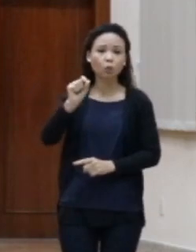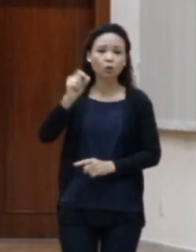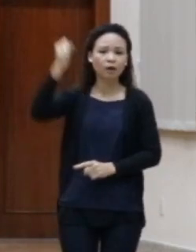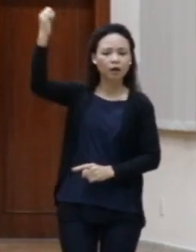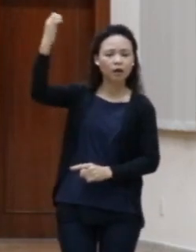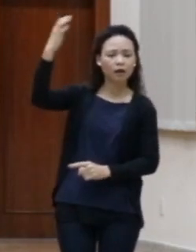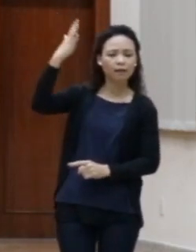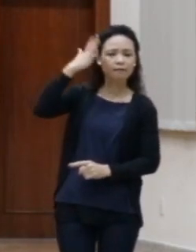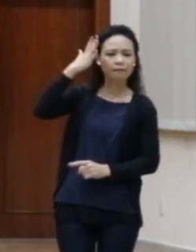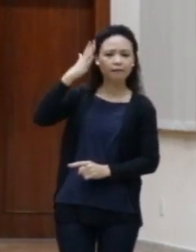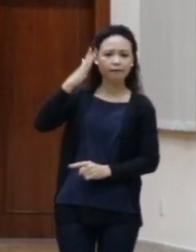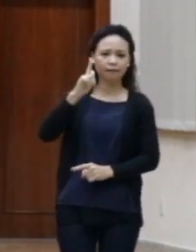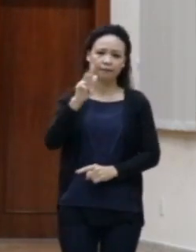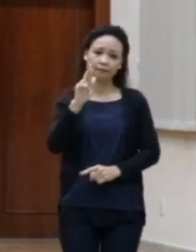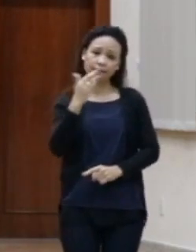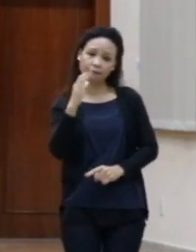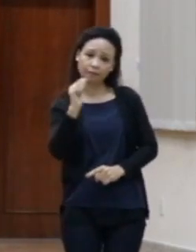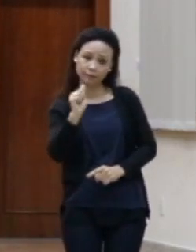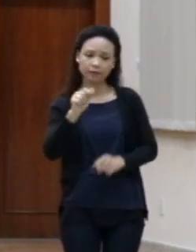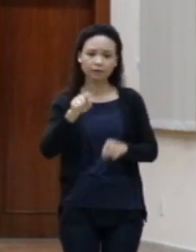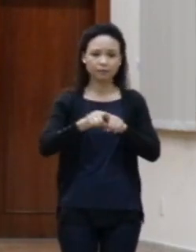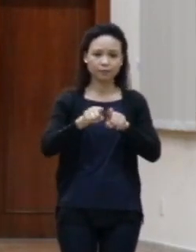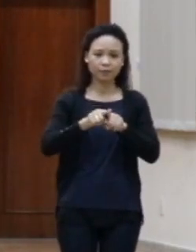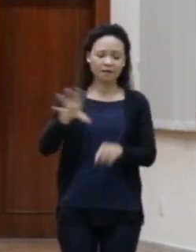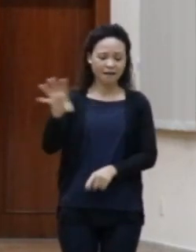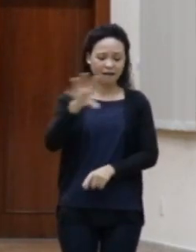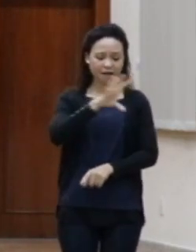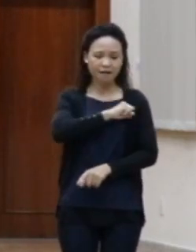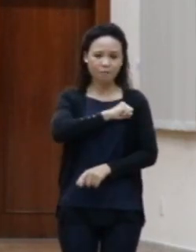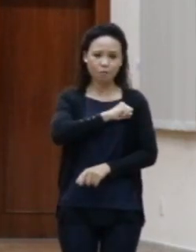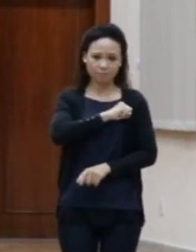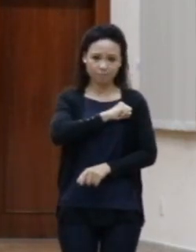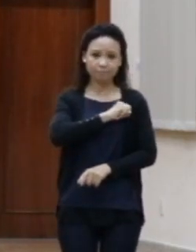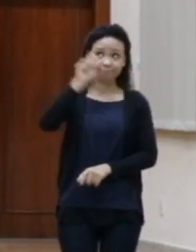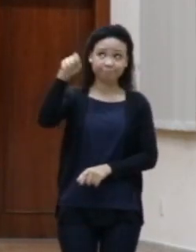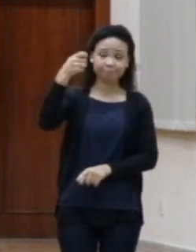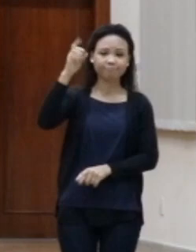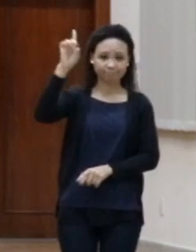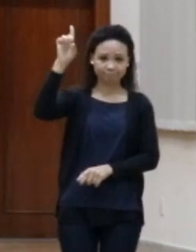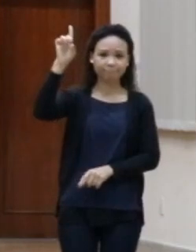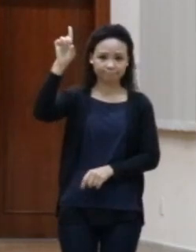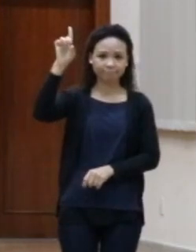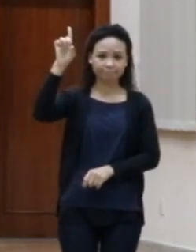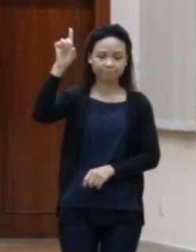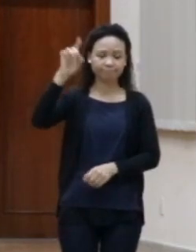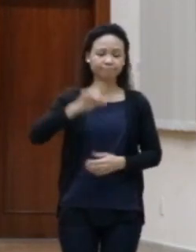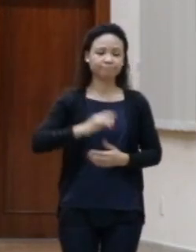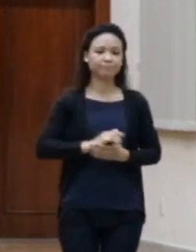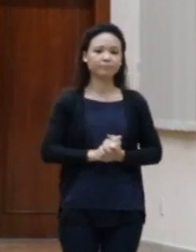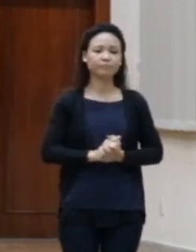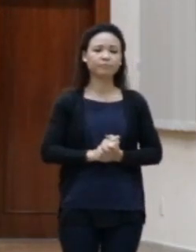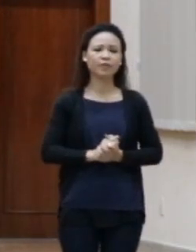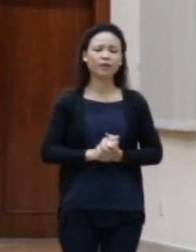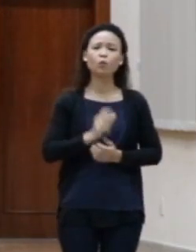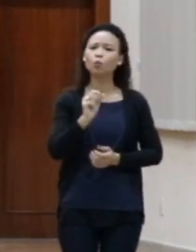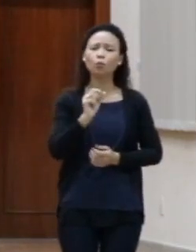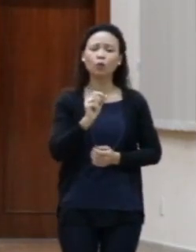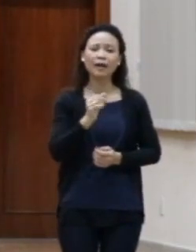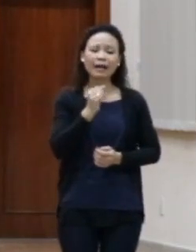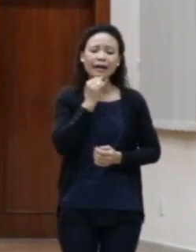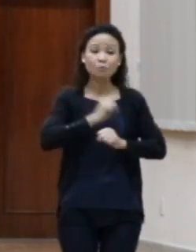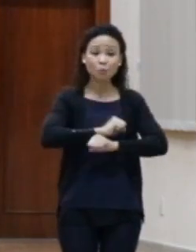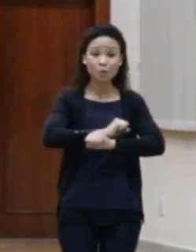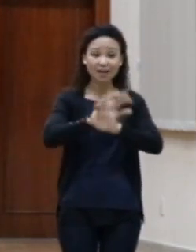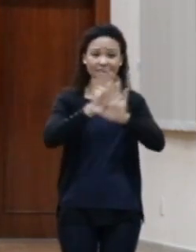amor. E o melhor exemplo, o exemplo mais claro de que Deus às vezes permite algum problema,